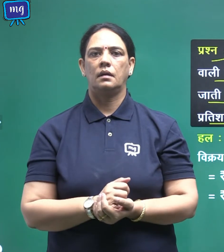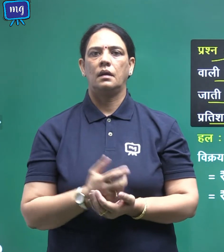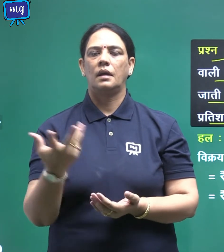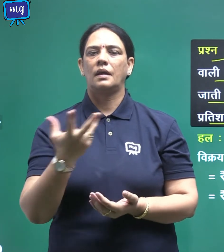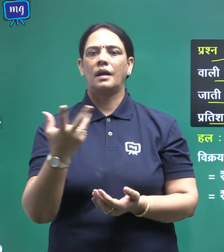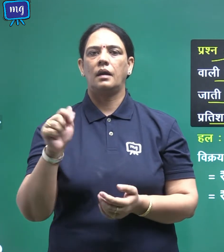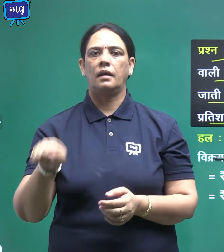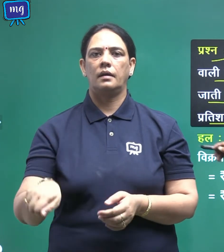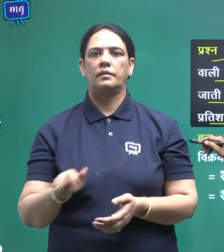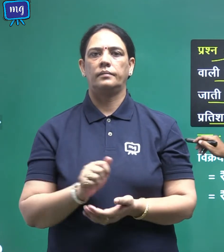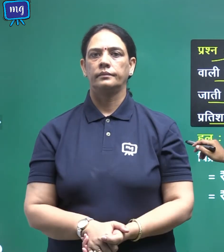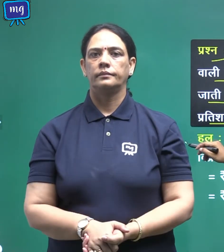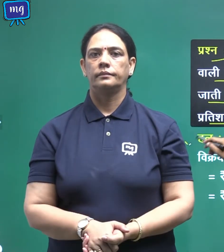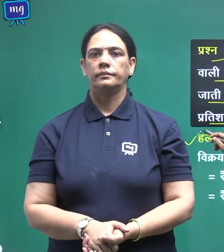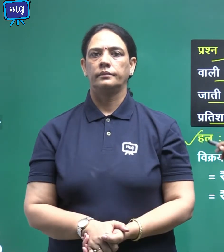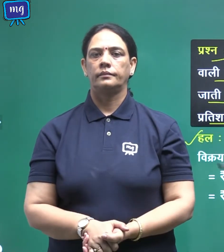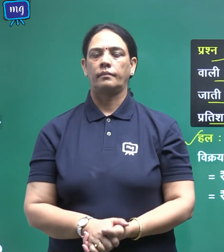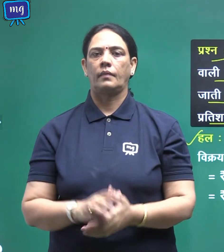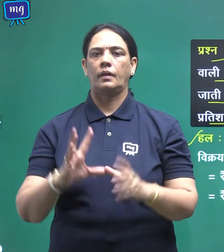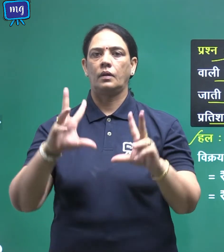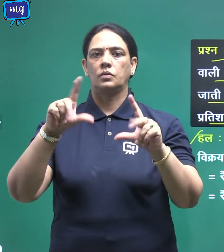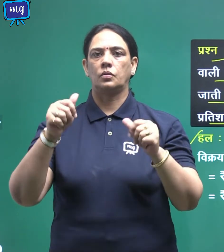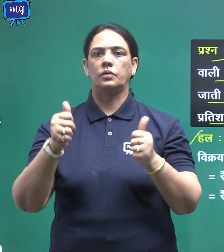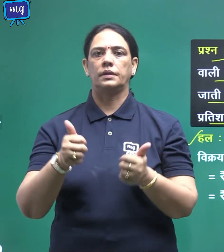कितना है? हल